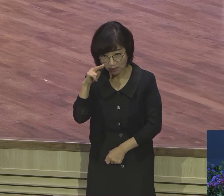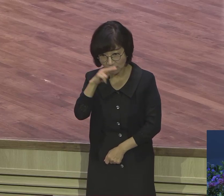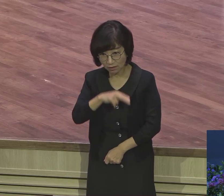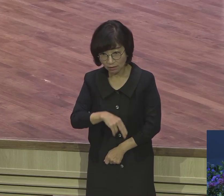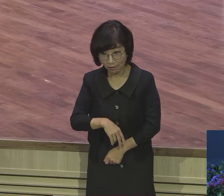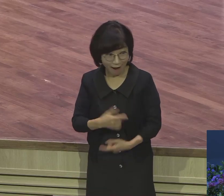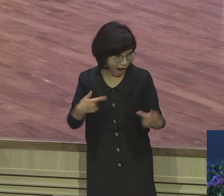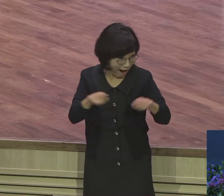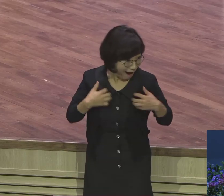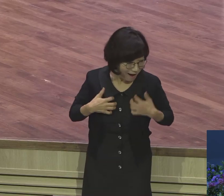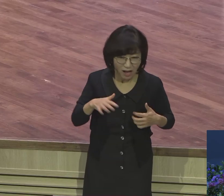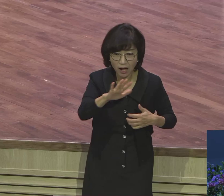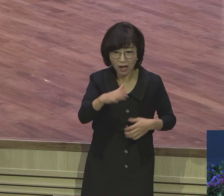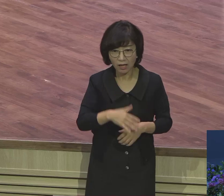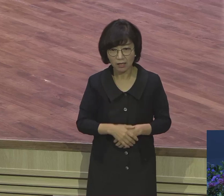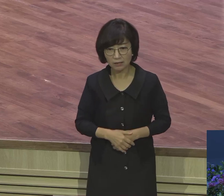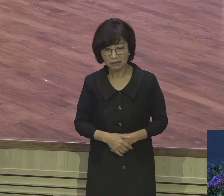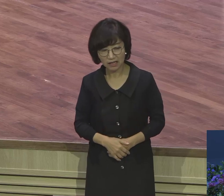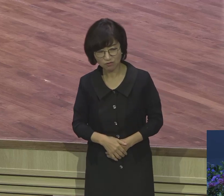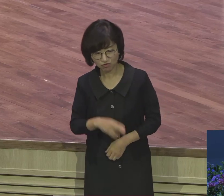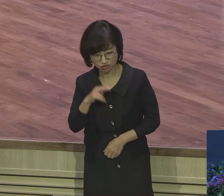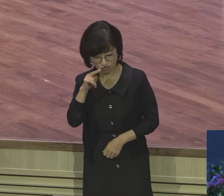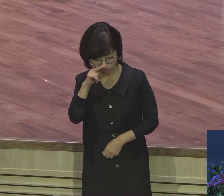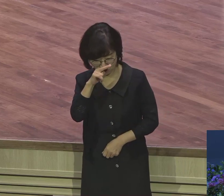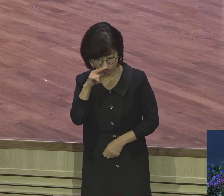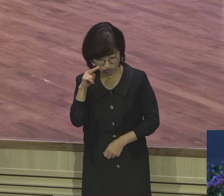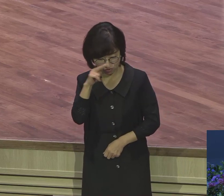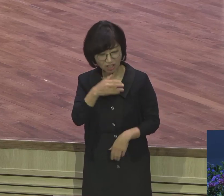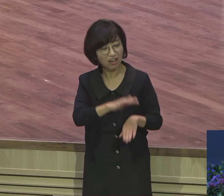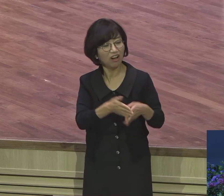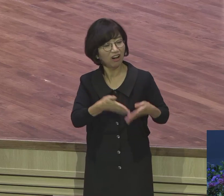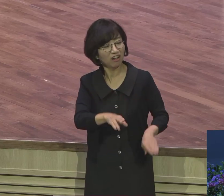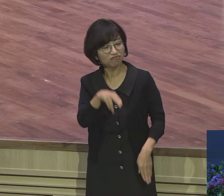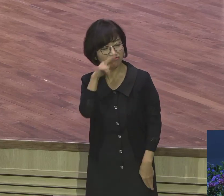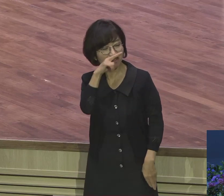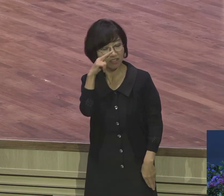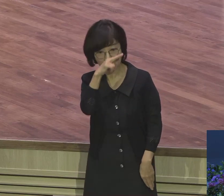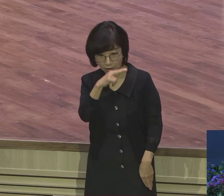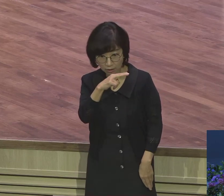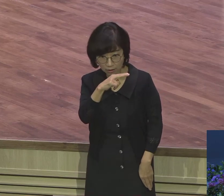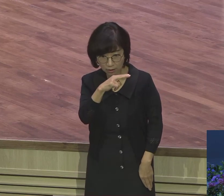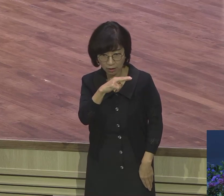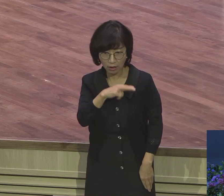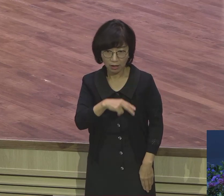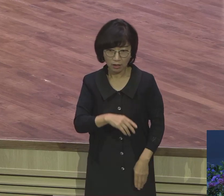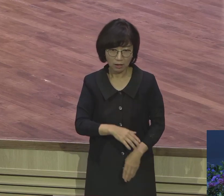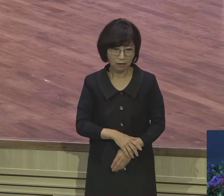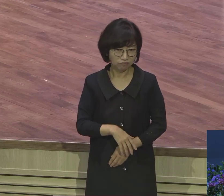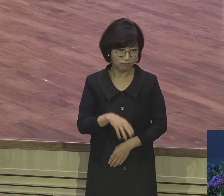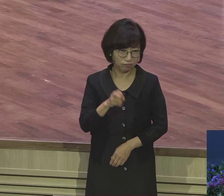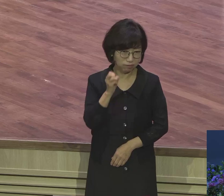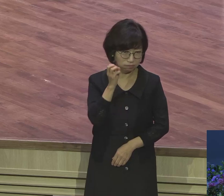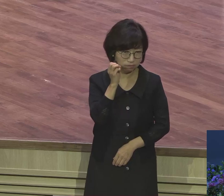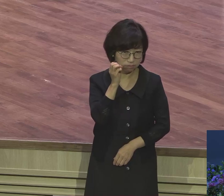그 기뻐하는 데는 사람들이 인색해요. 그게 시안하지. 그러니까